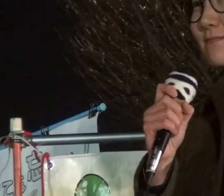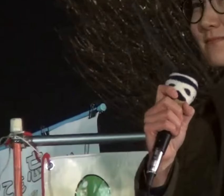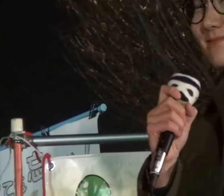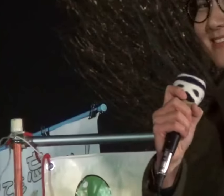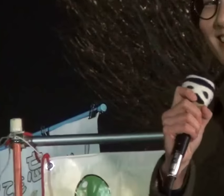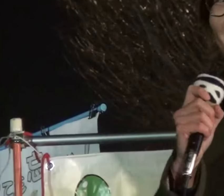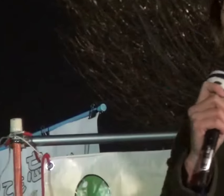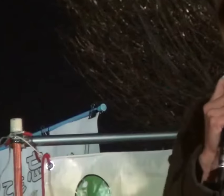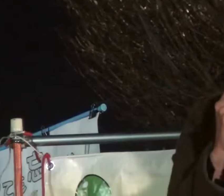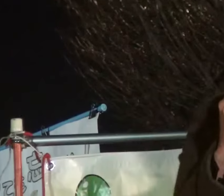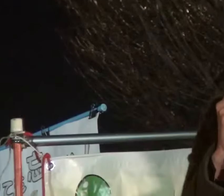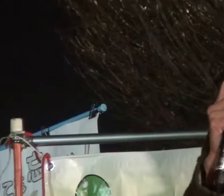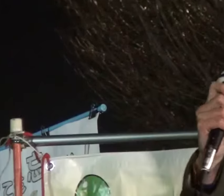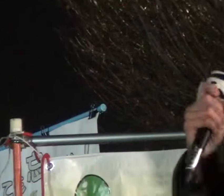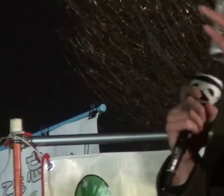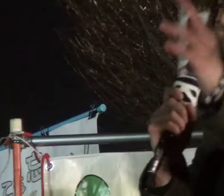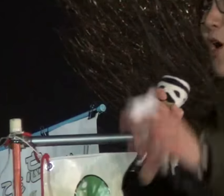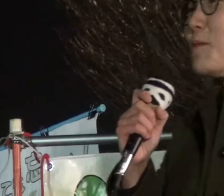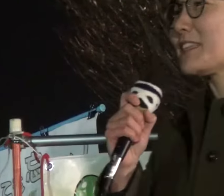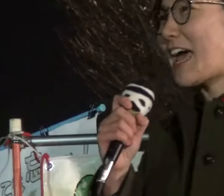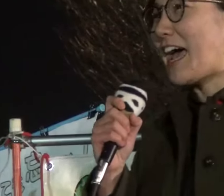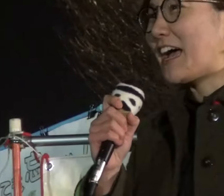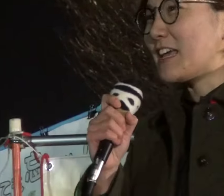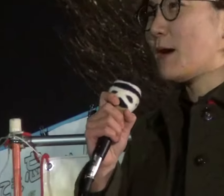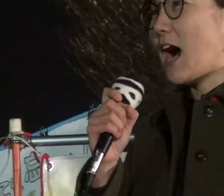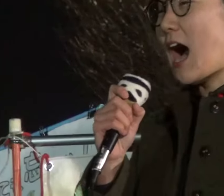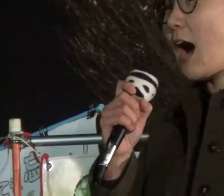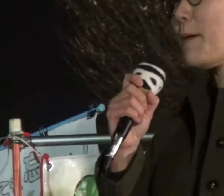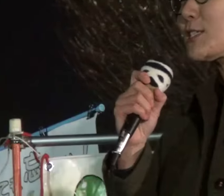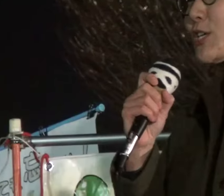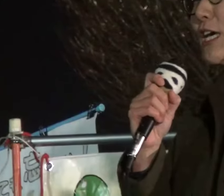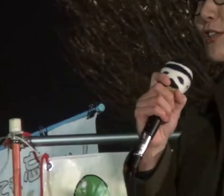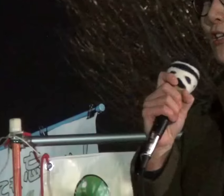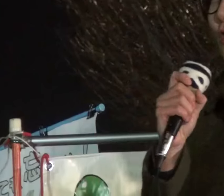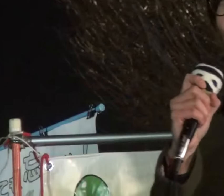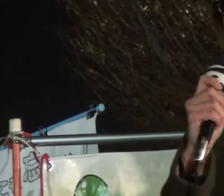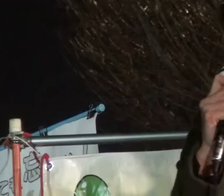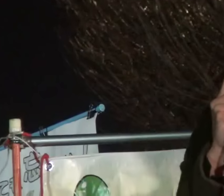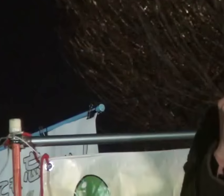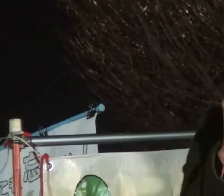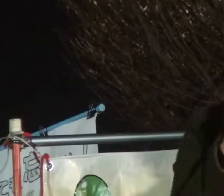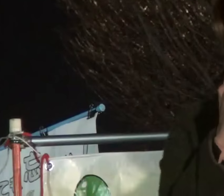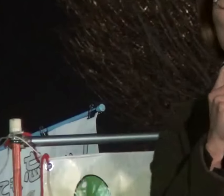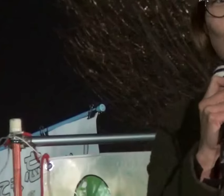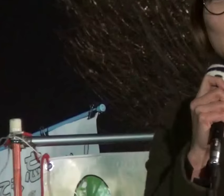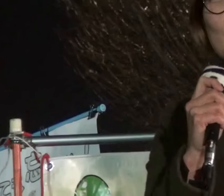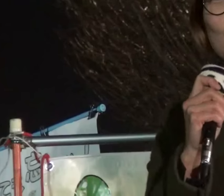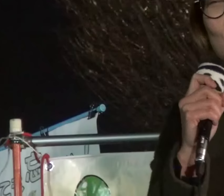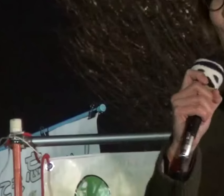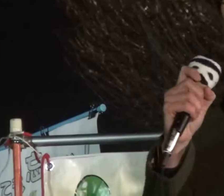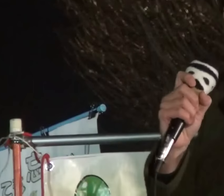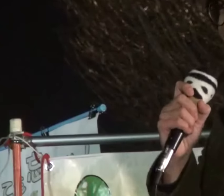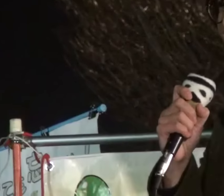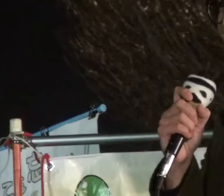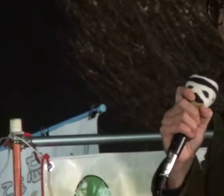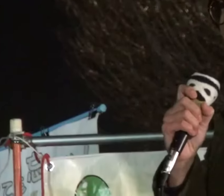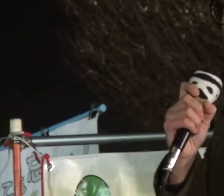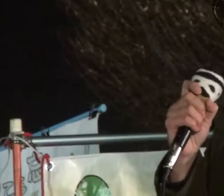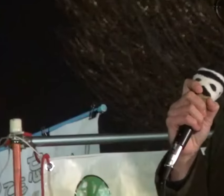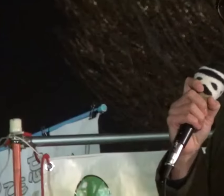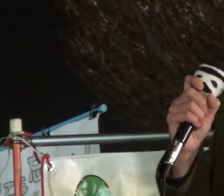す、そういった意味を込めて今安倍すぎるっていう言葉が大流行しているそうなんです